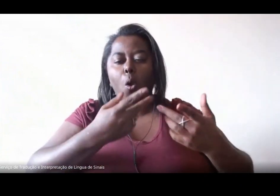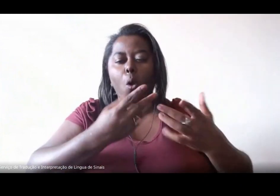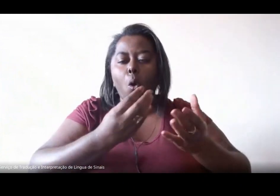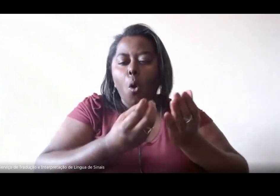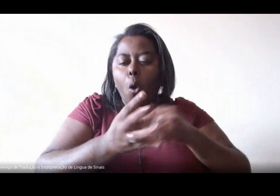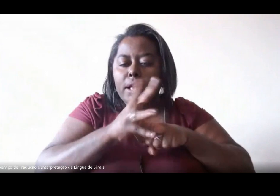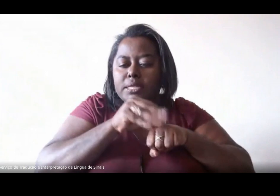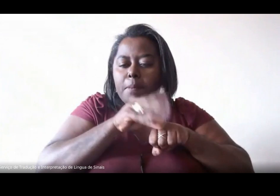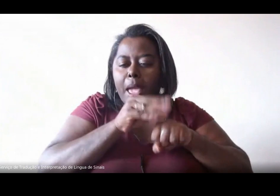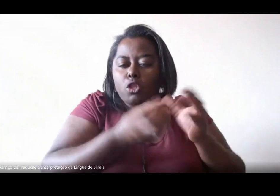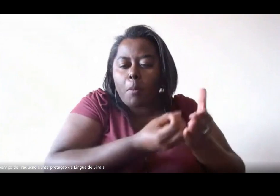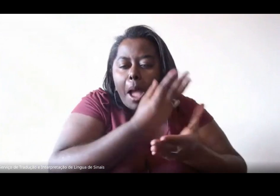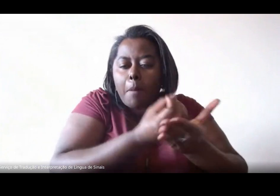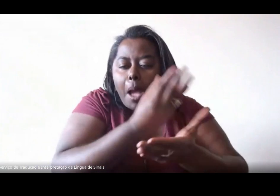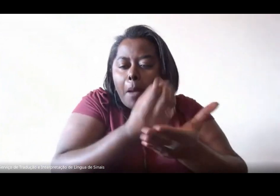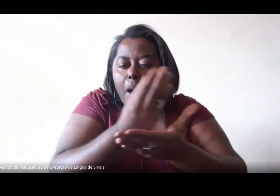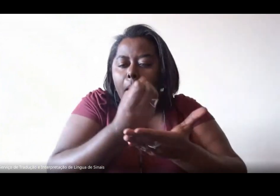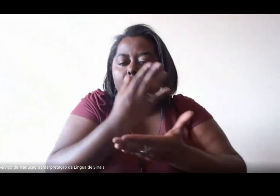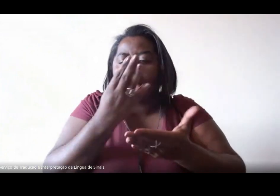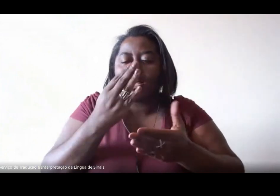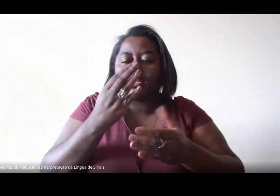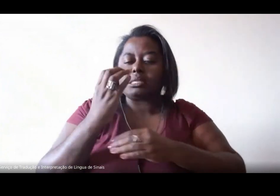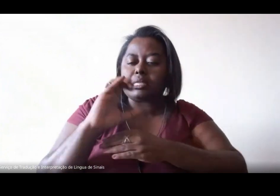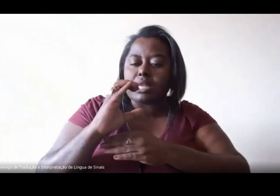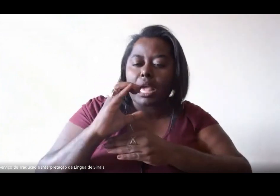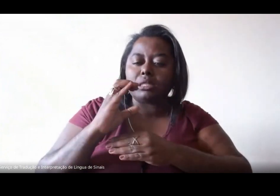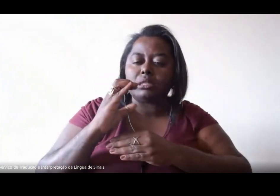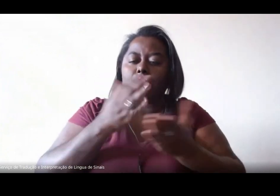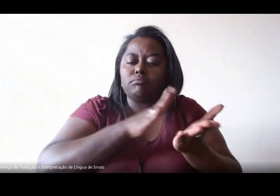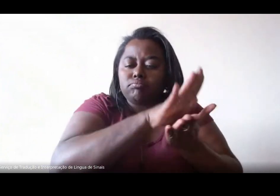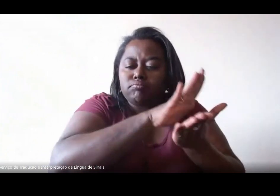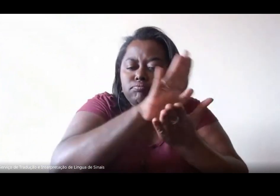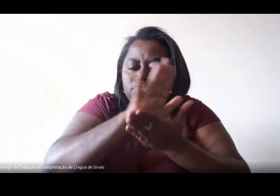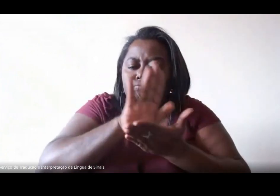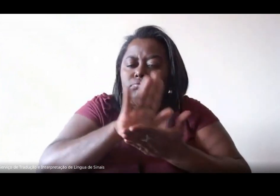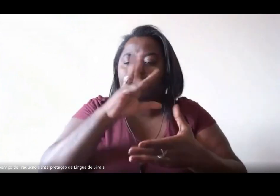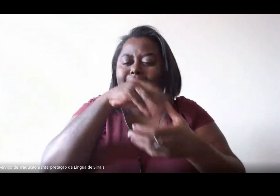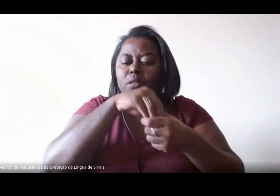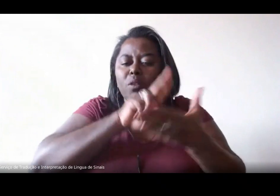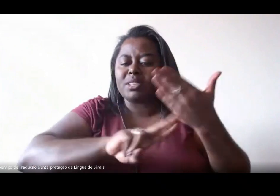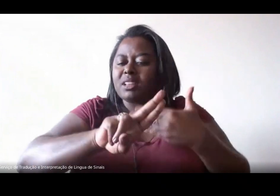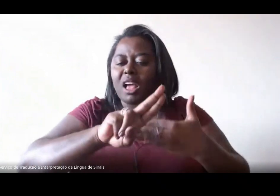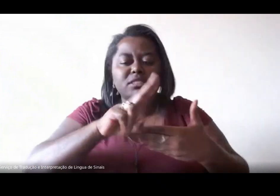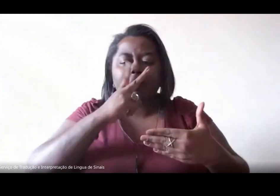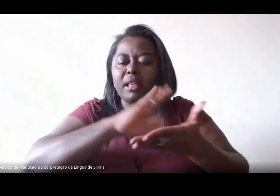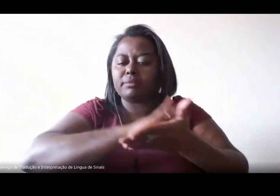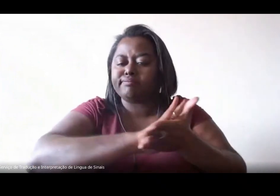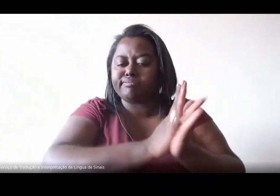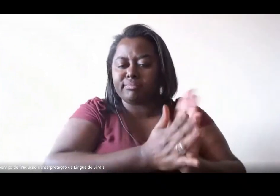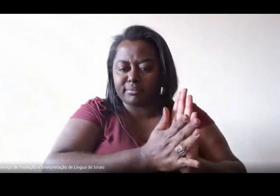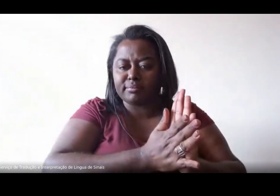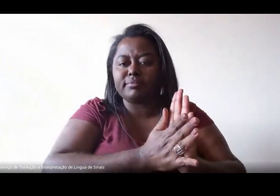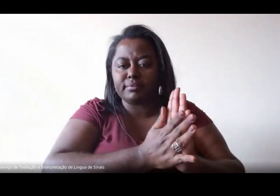da produção de conhecimento e da produção científica dentro da universidade. Esse é um modelo